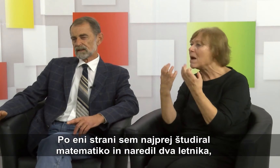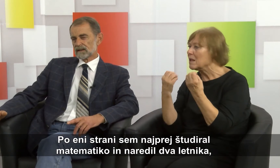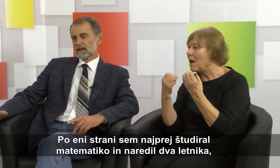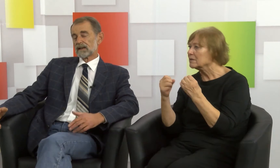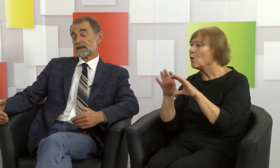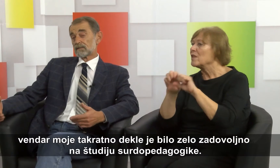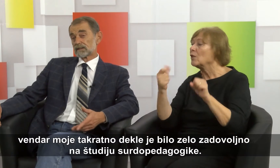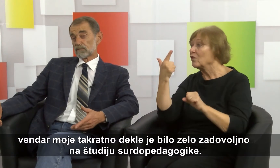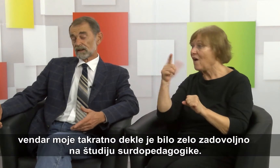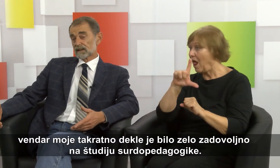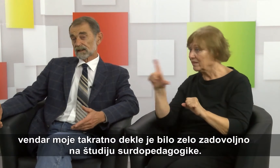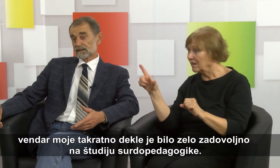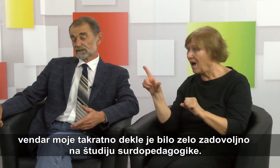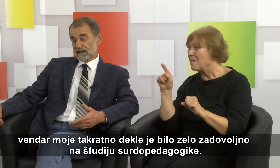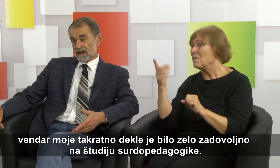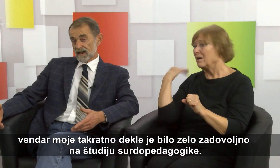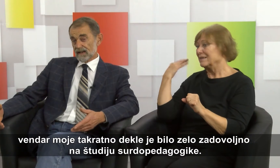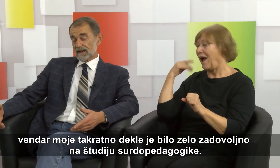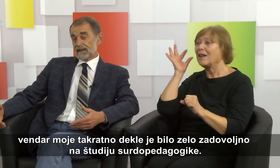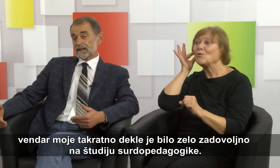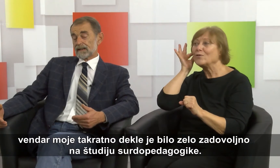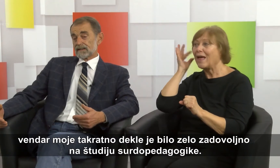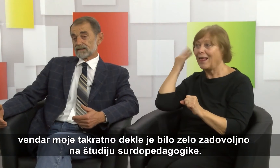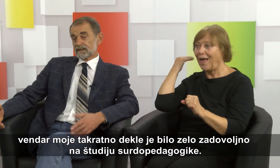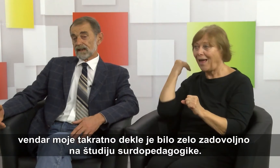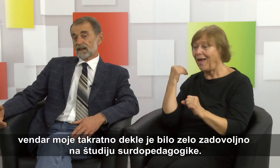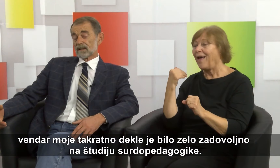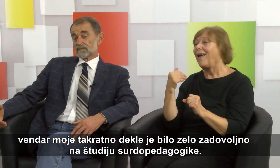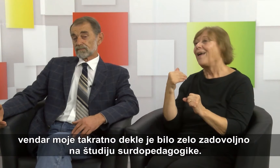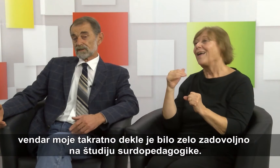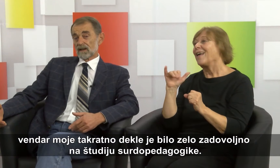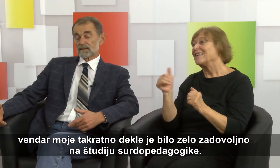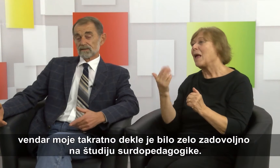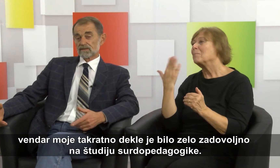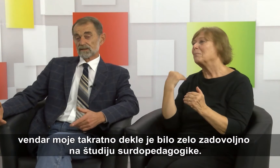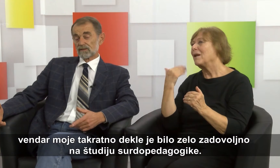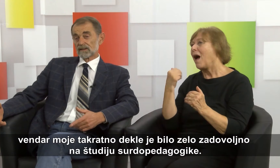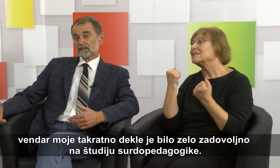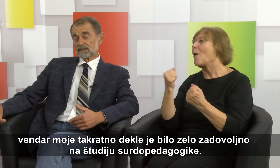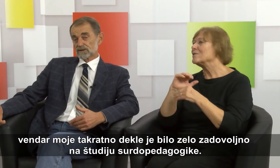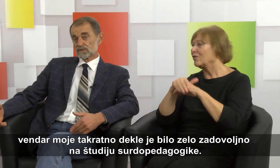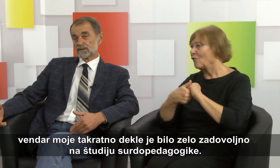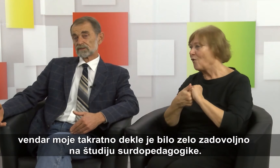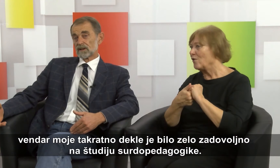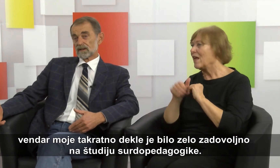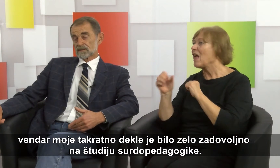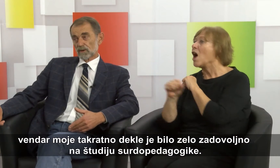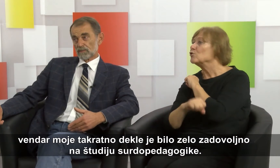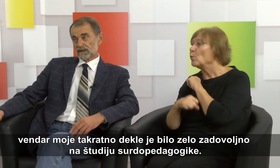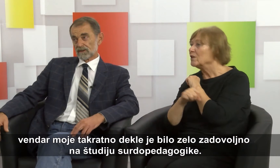letnika, vendar moje takratno dekle je bila zelo zadovoljna na študiju